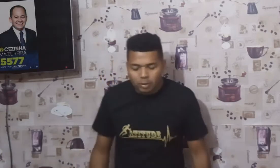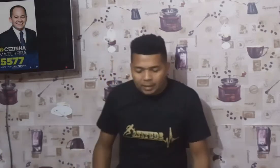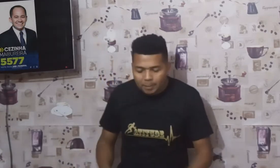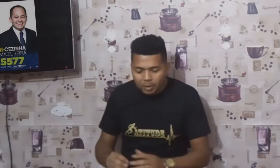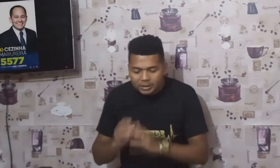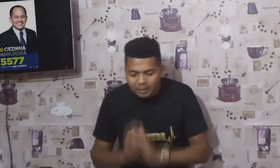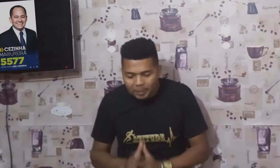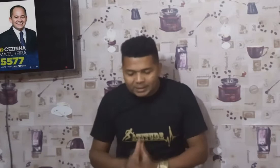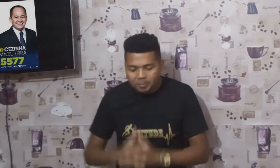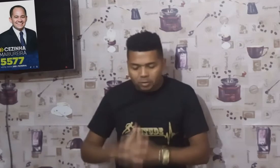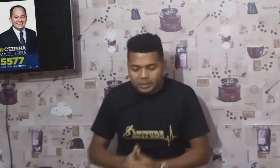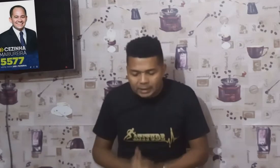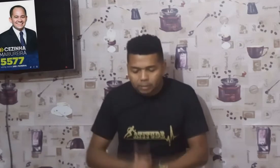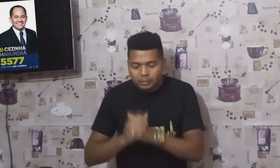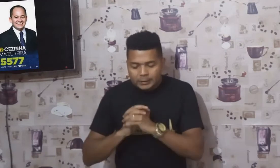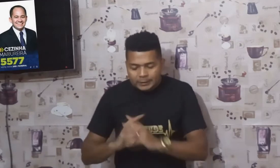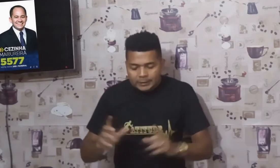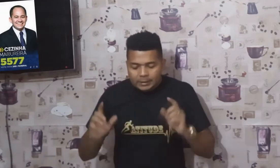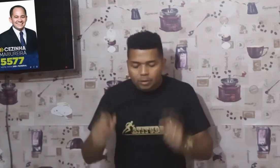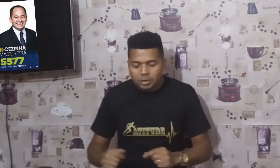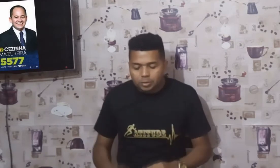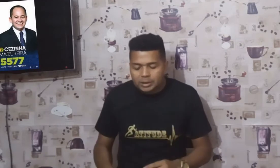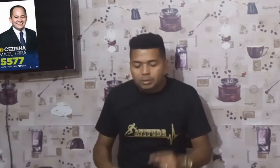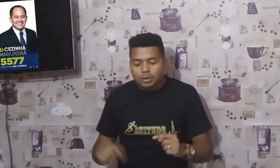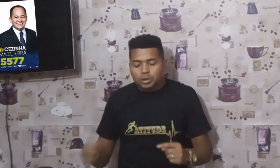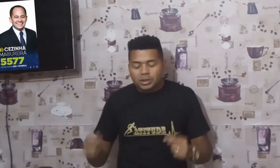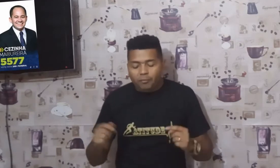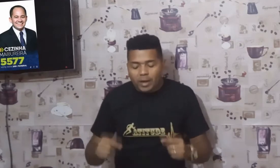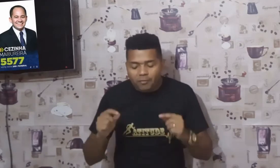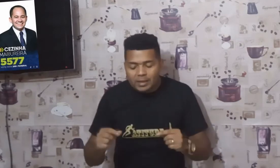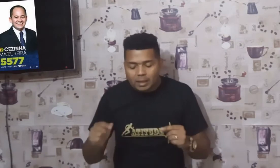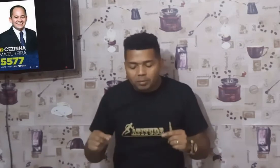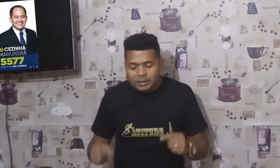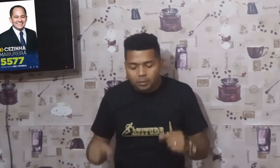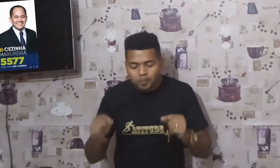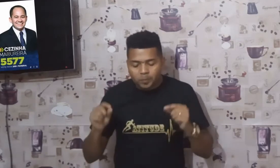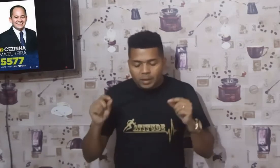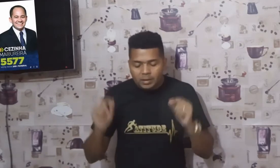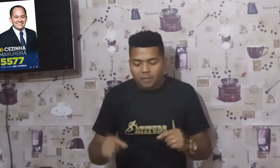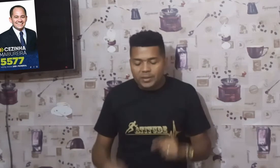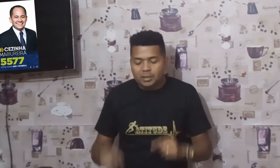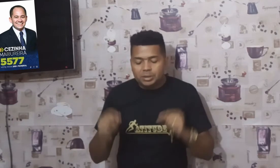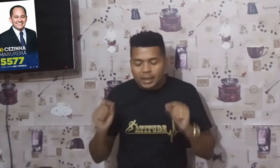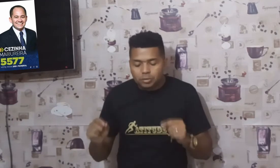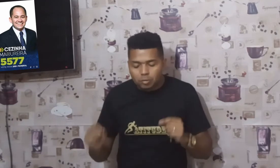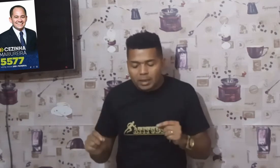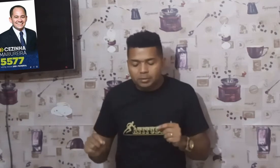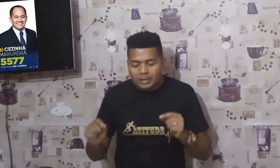lugar, depois de ter passado pela Comissão e Constituição da Justiça, foi a vez da Comissão de Defesa dos Direitos Humanos